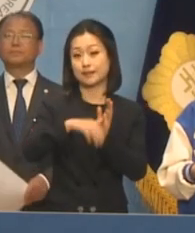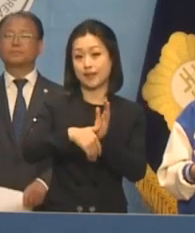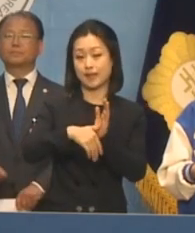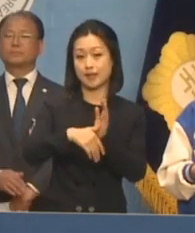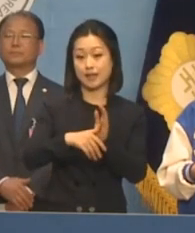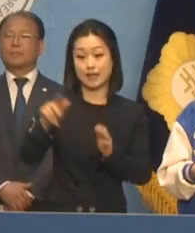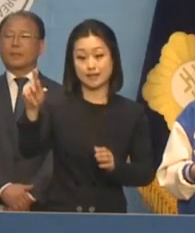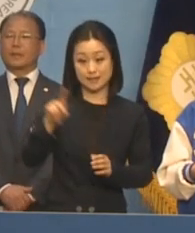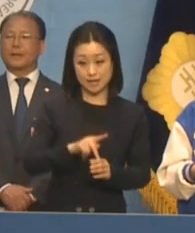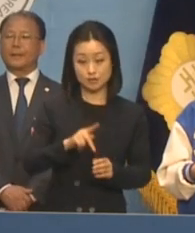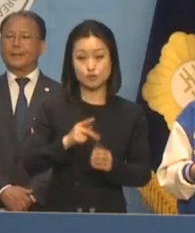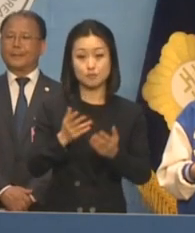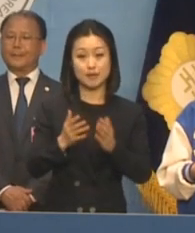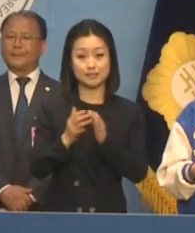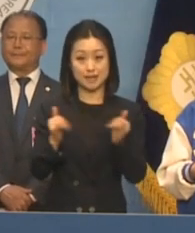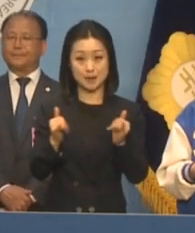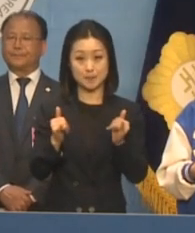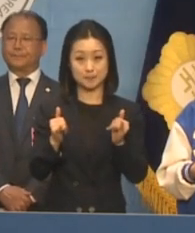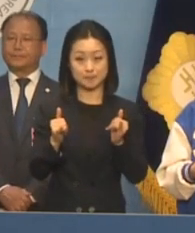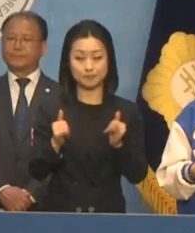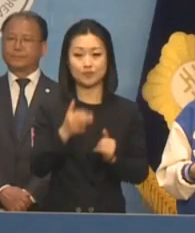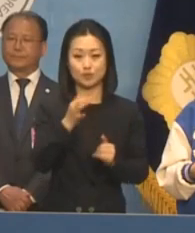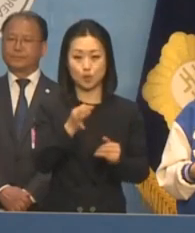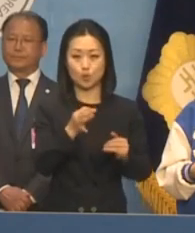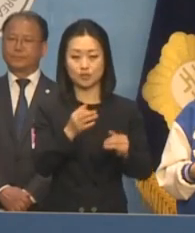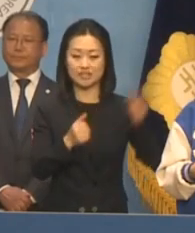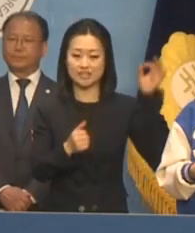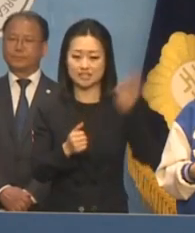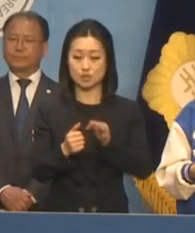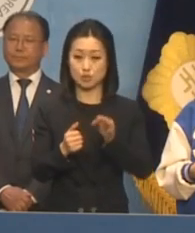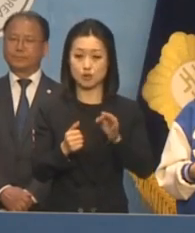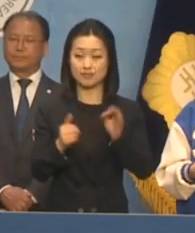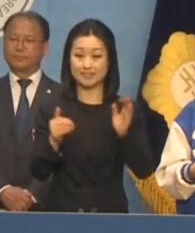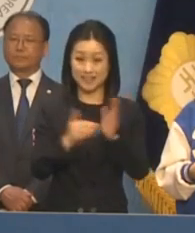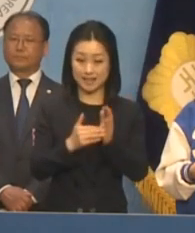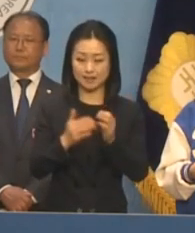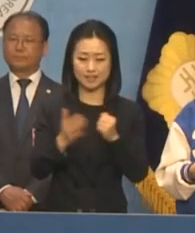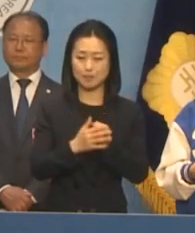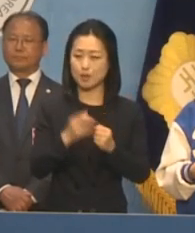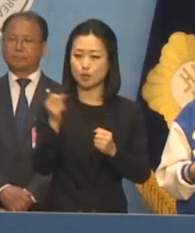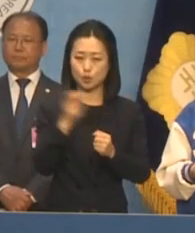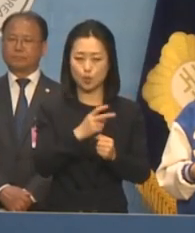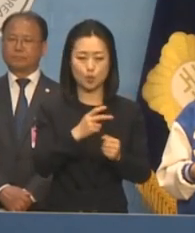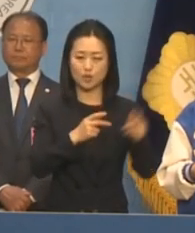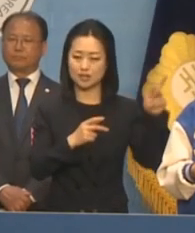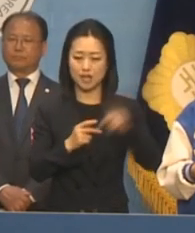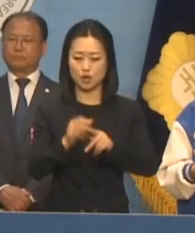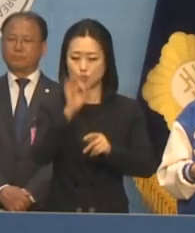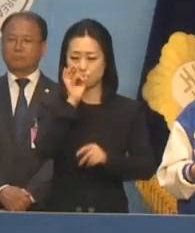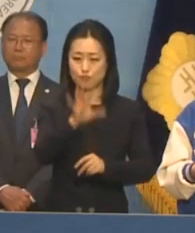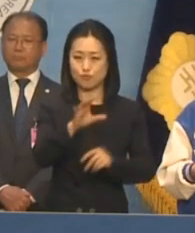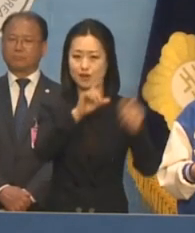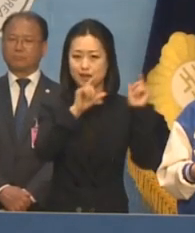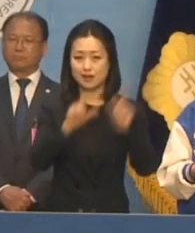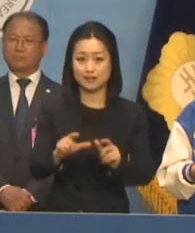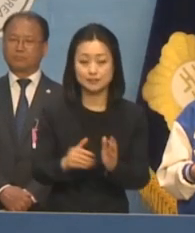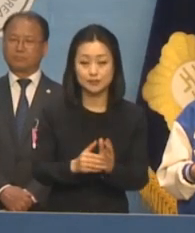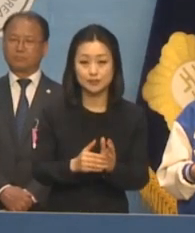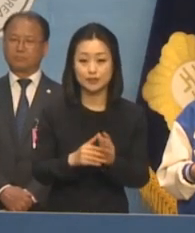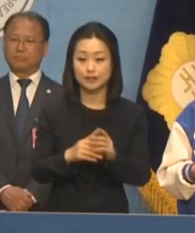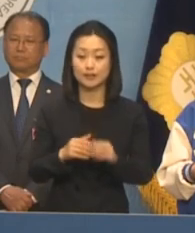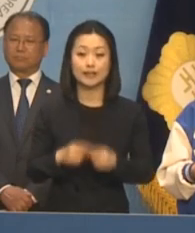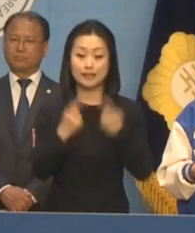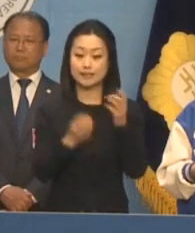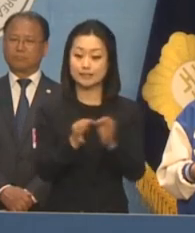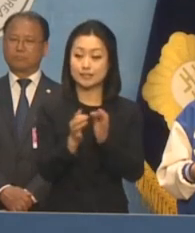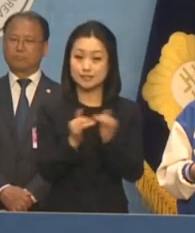대출받은 소상공인들은 자금 지원과 채무 조종 대상에서 아예 배제시켜 버리기도 했습니다 소상공인